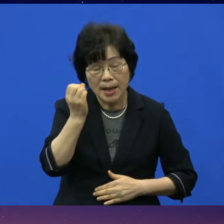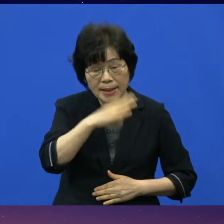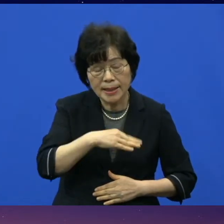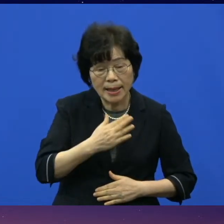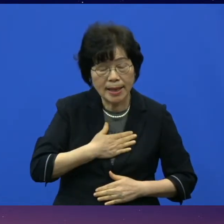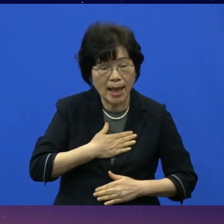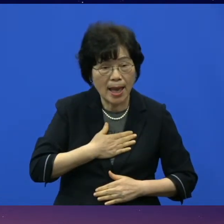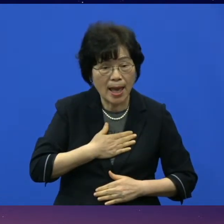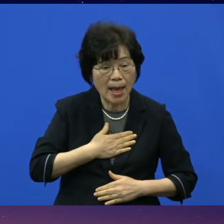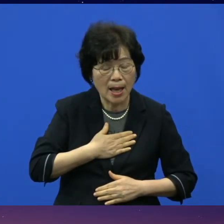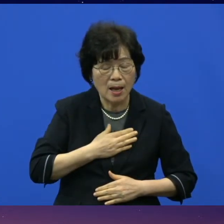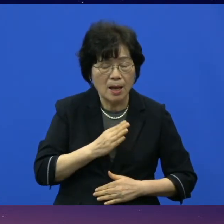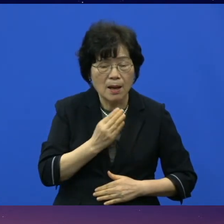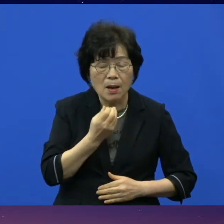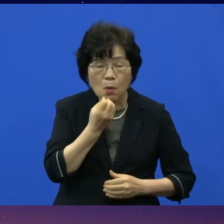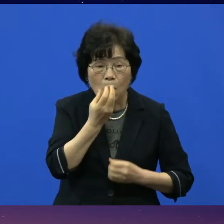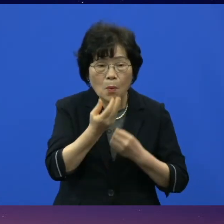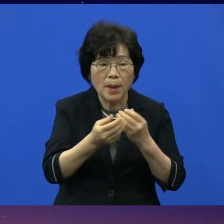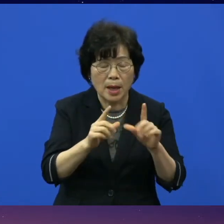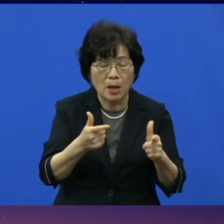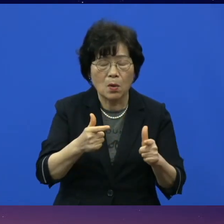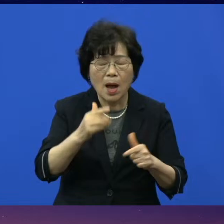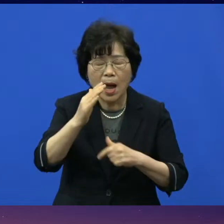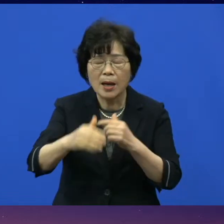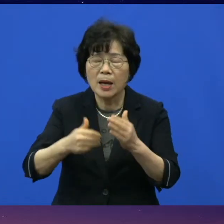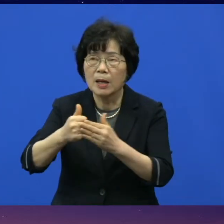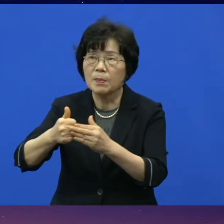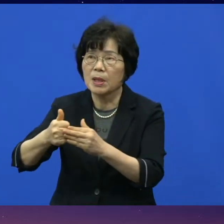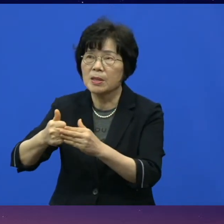아니고 진심 어린 고백이에요.